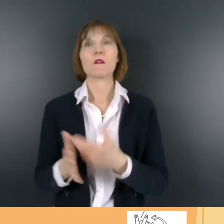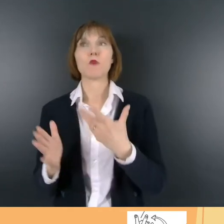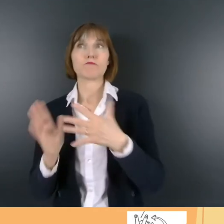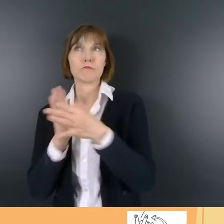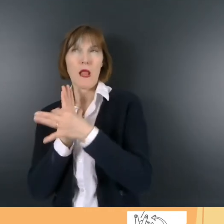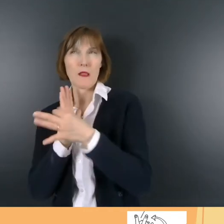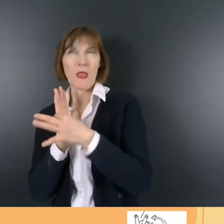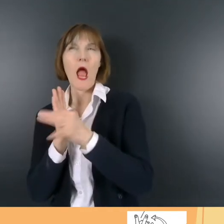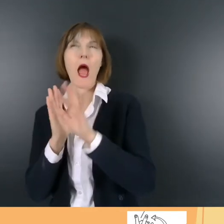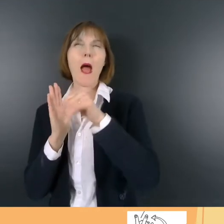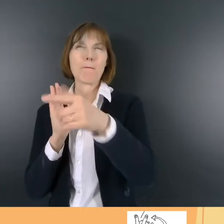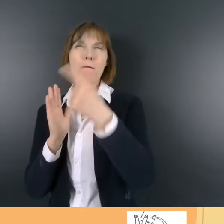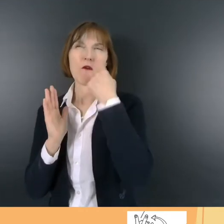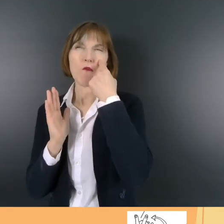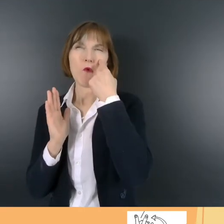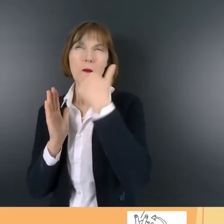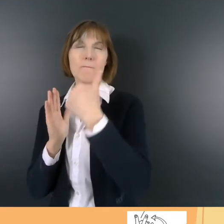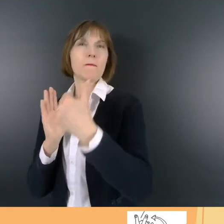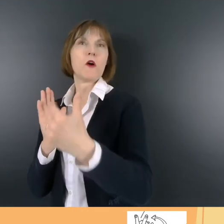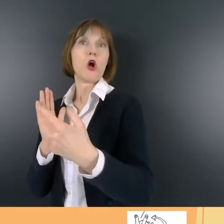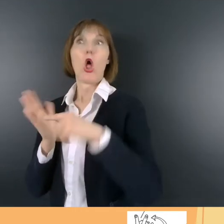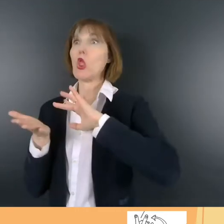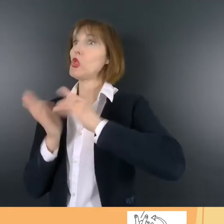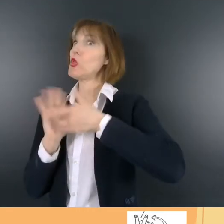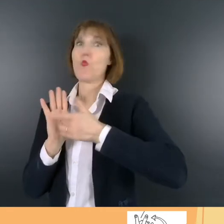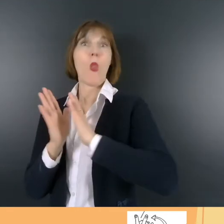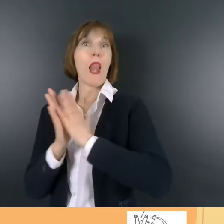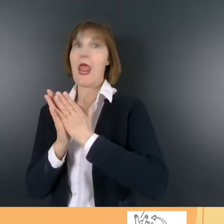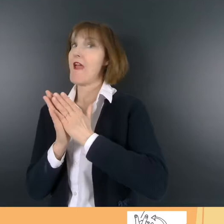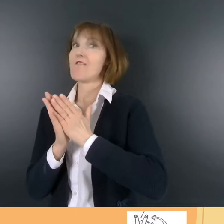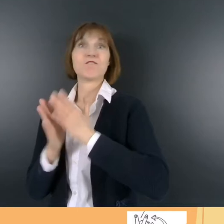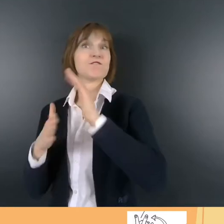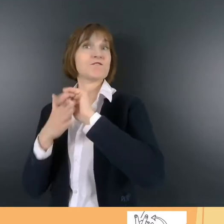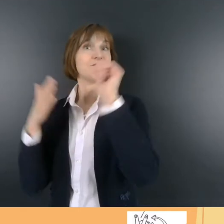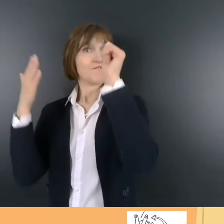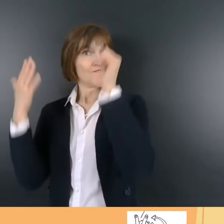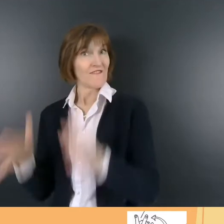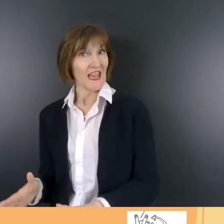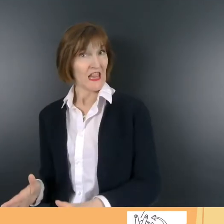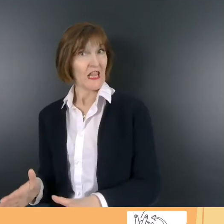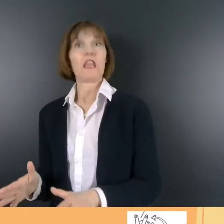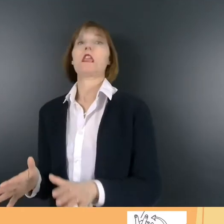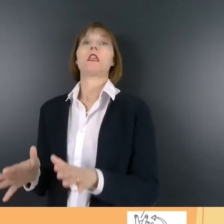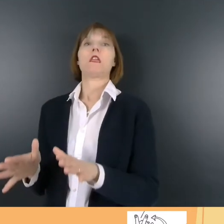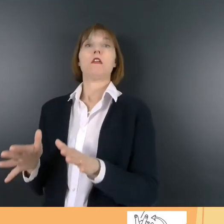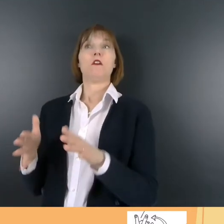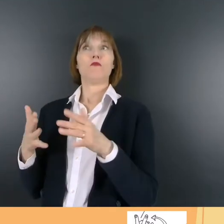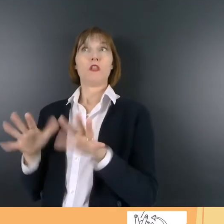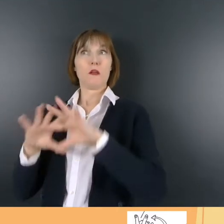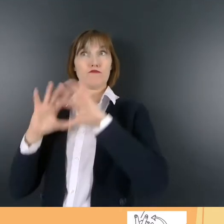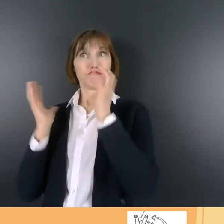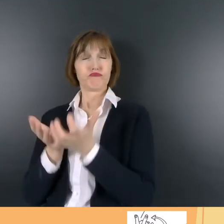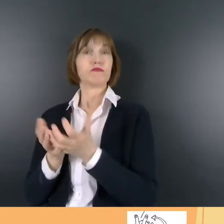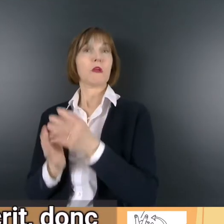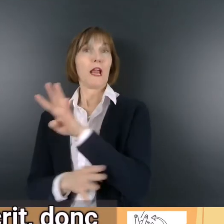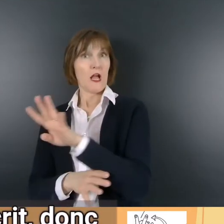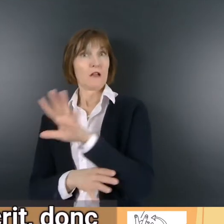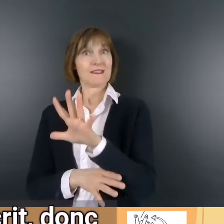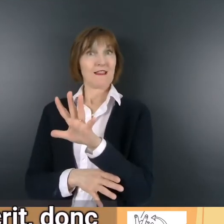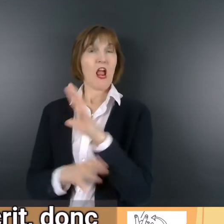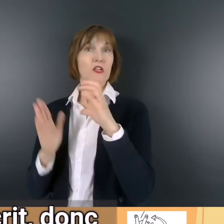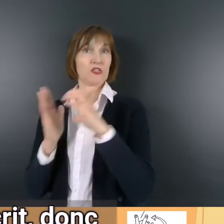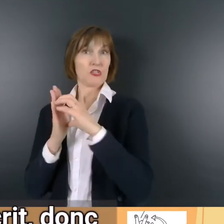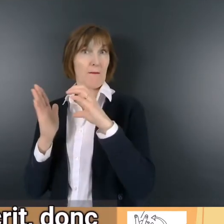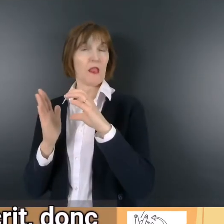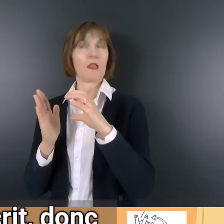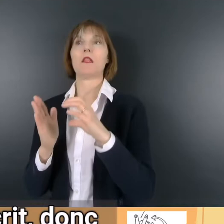sur adhésion. puis, quand on verra, quand tout le livre, le manuscrit qui compte 45 chapitres, qui est un